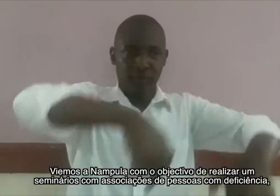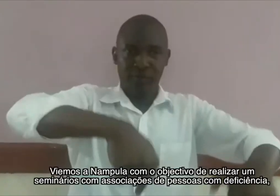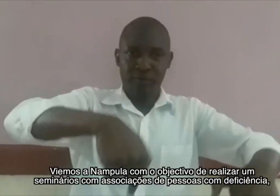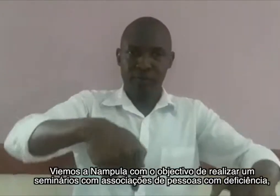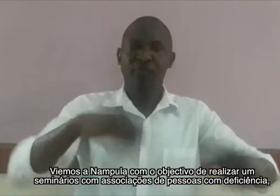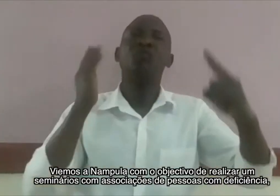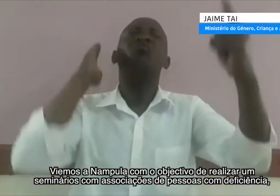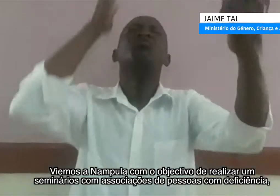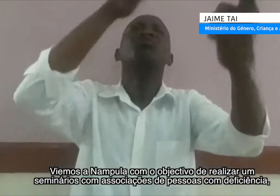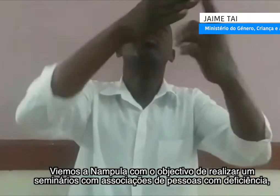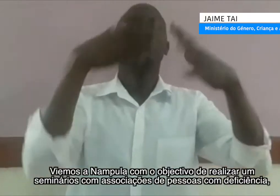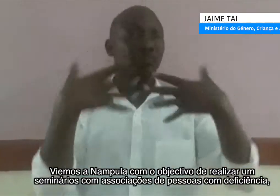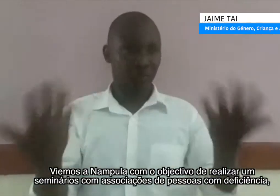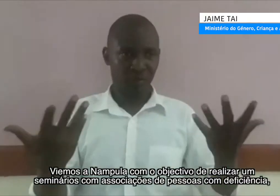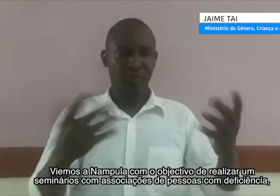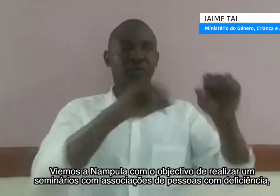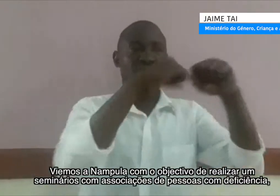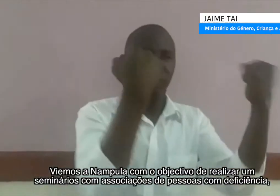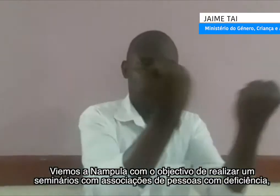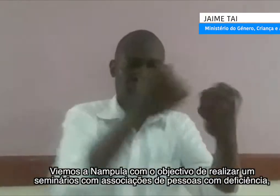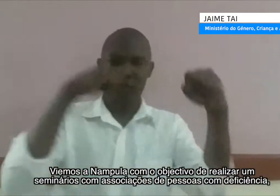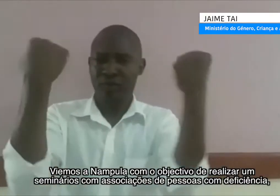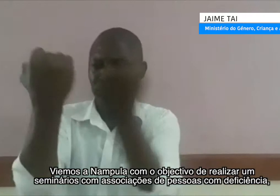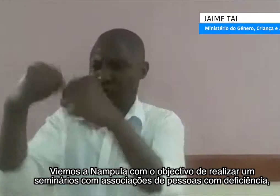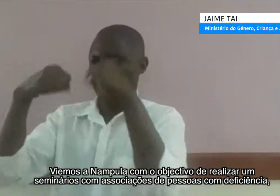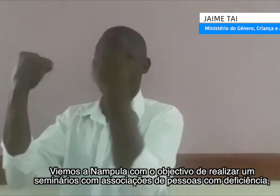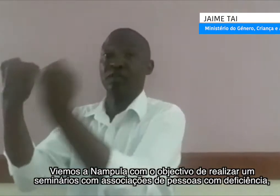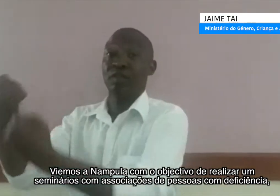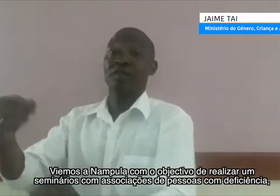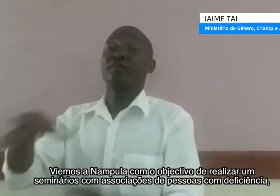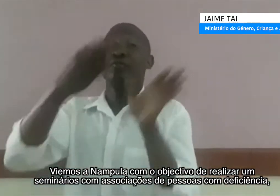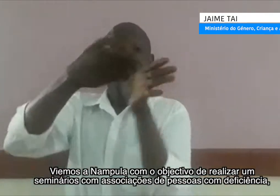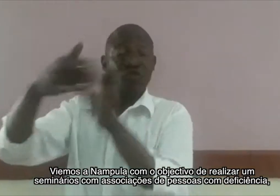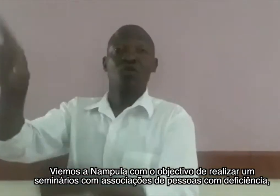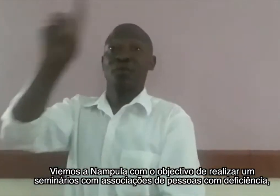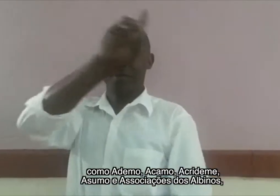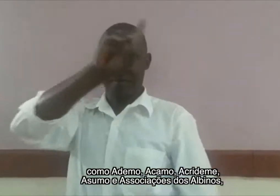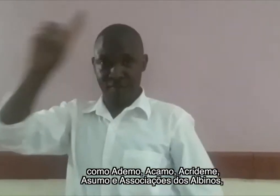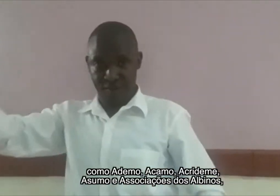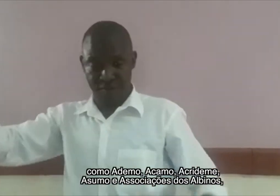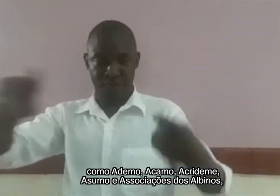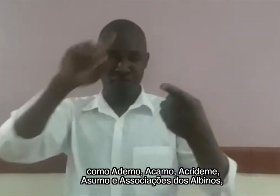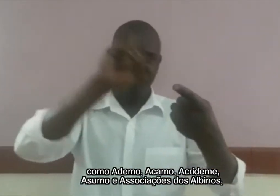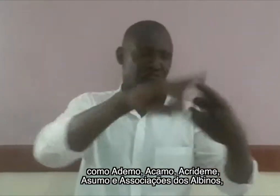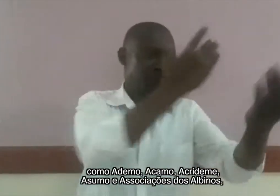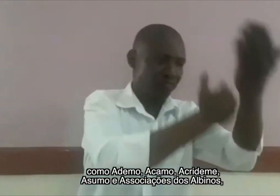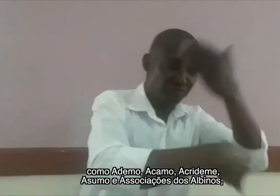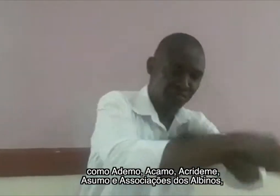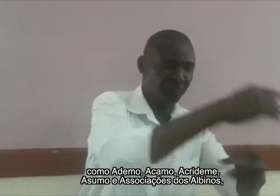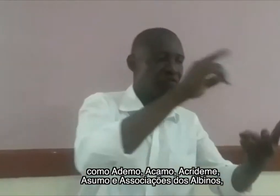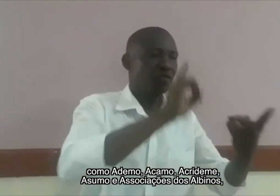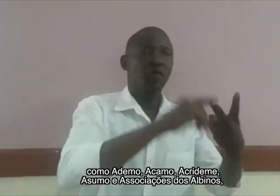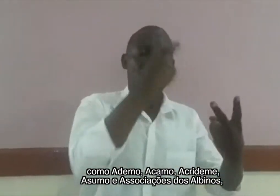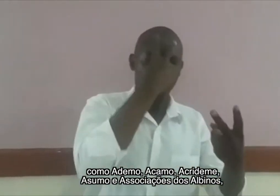Viemos a Nampula com o objetivo de realizar um seminário com associações de pessoas com deficiência, como a